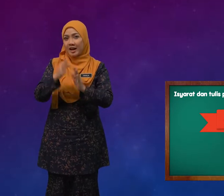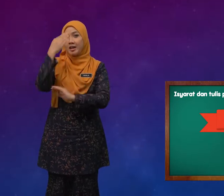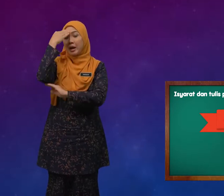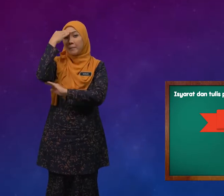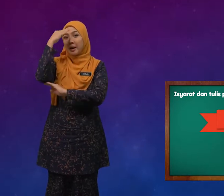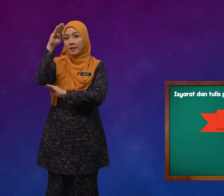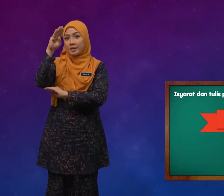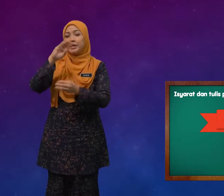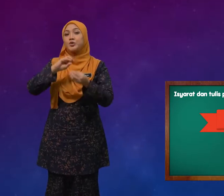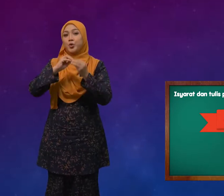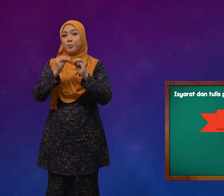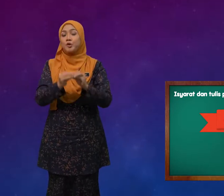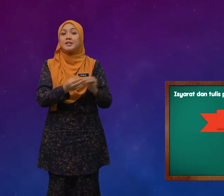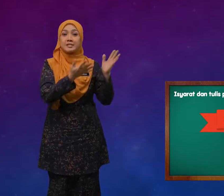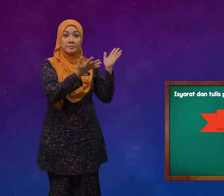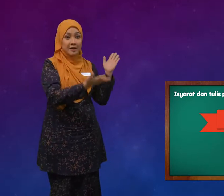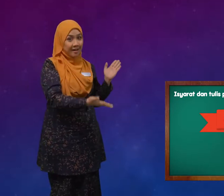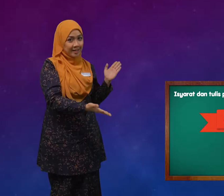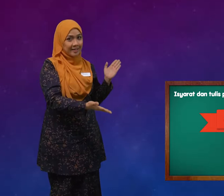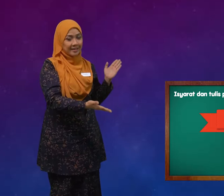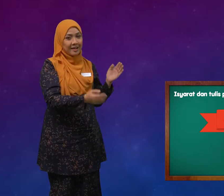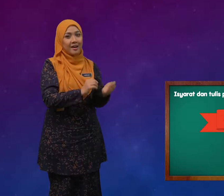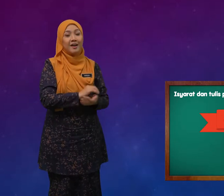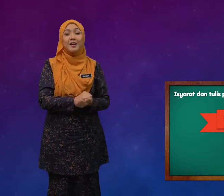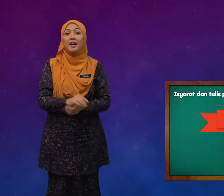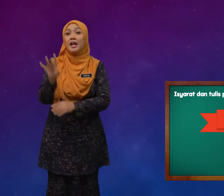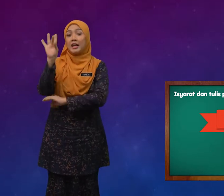Isyarat bagi nombor di sebelah ialah